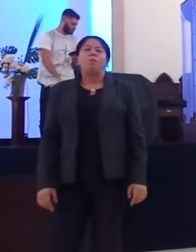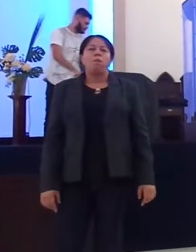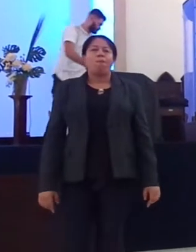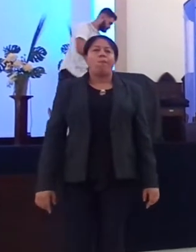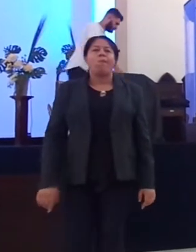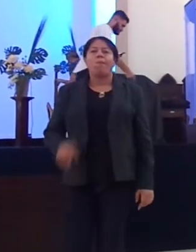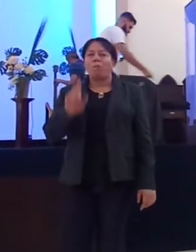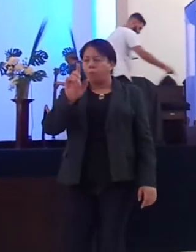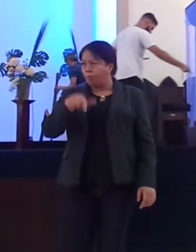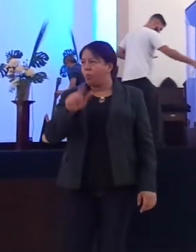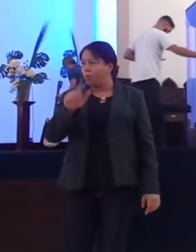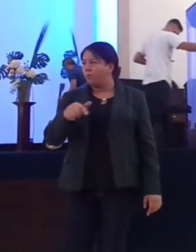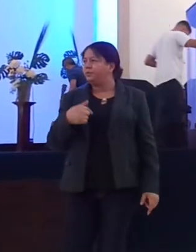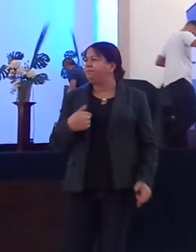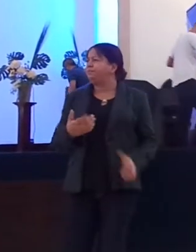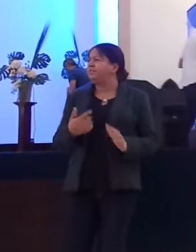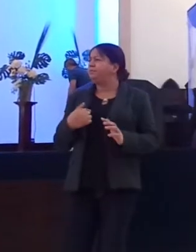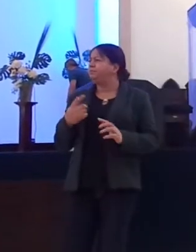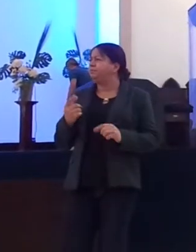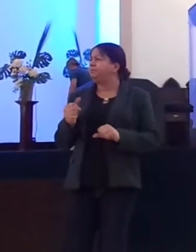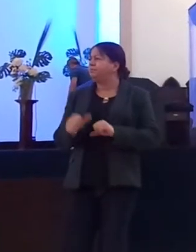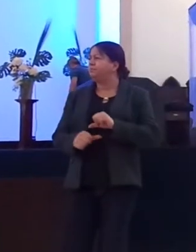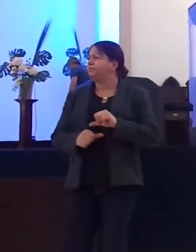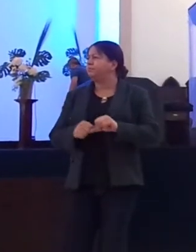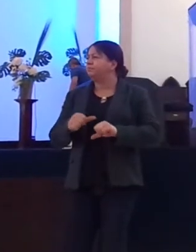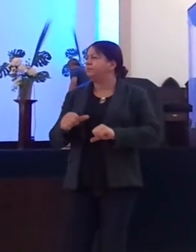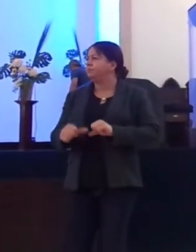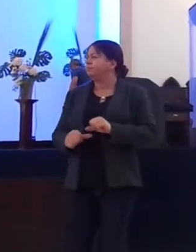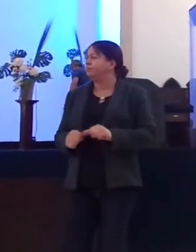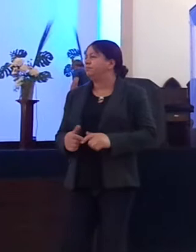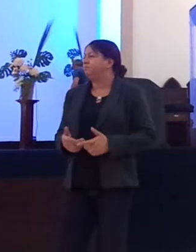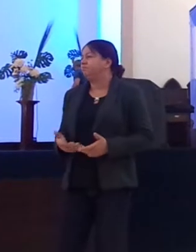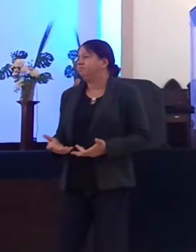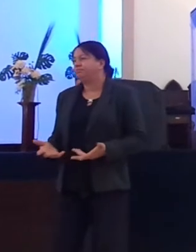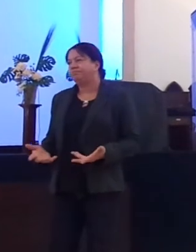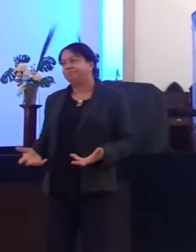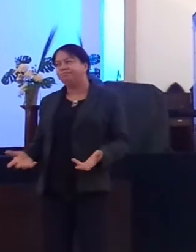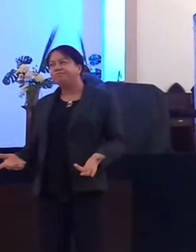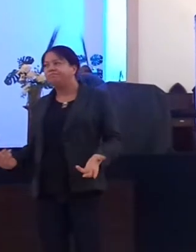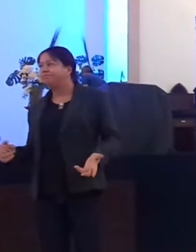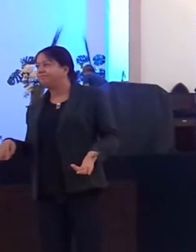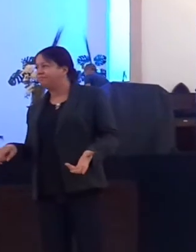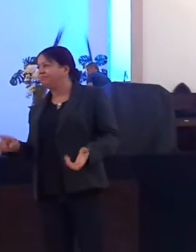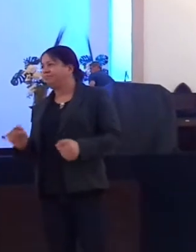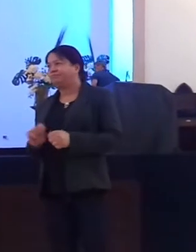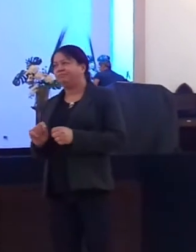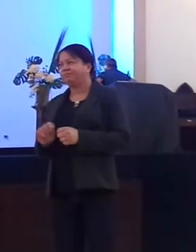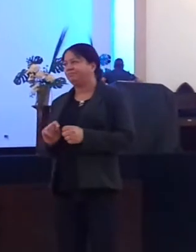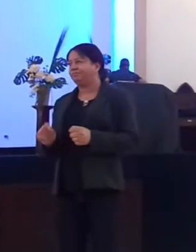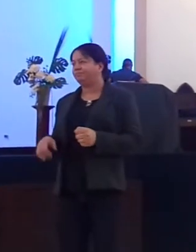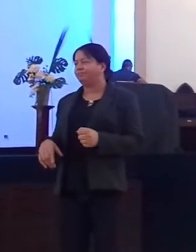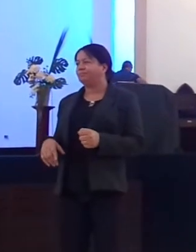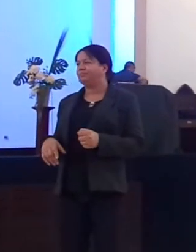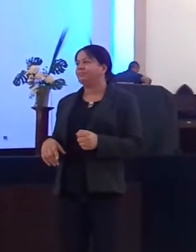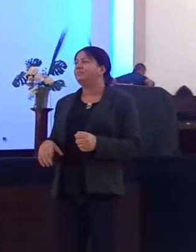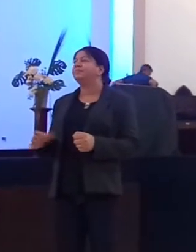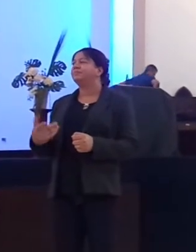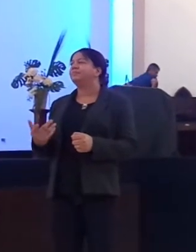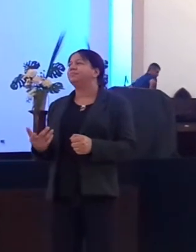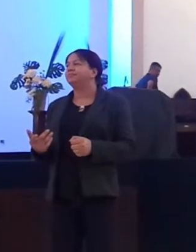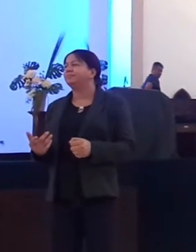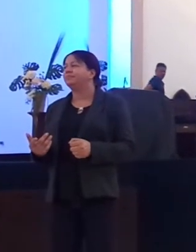É sair de si mesmo. Amar o outro com as suas imperfeições. Exercitar